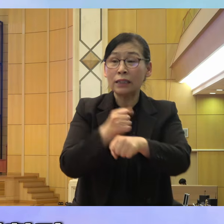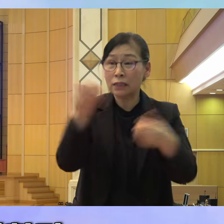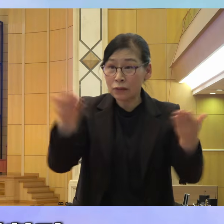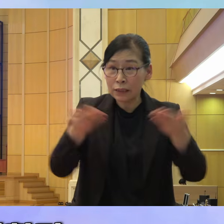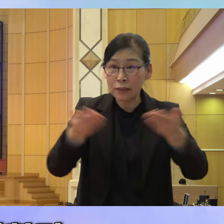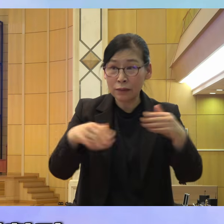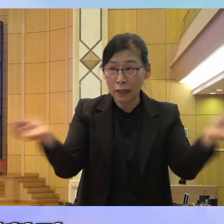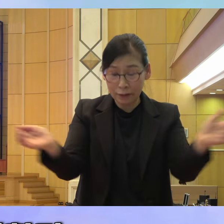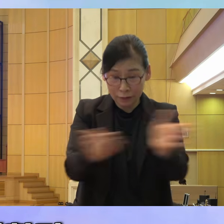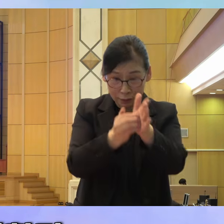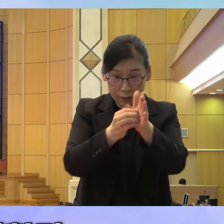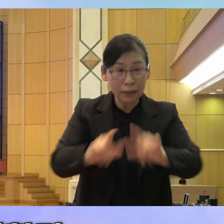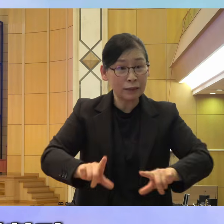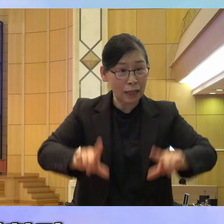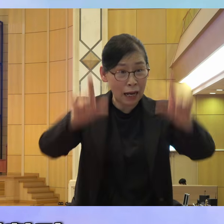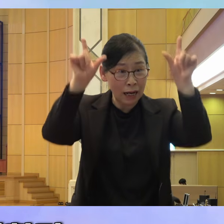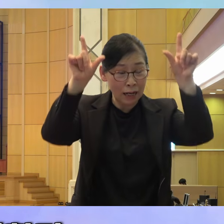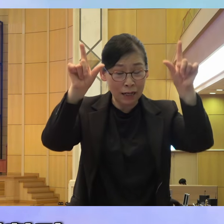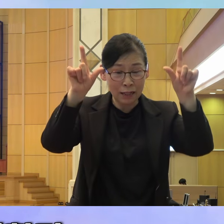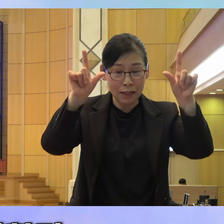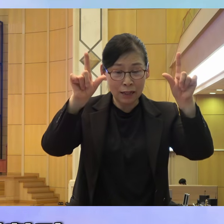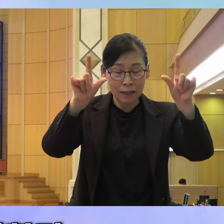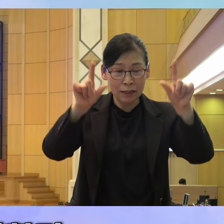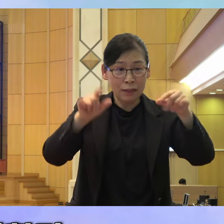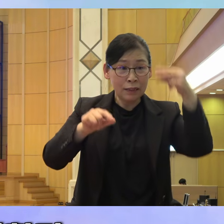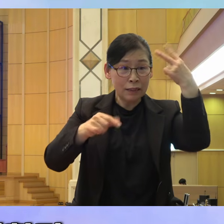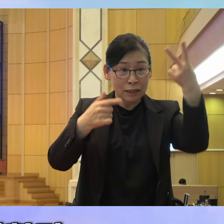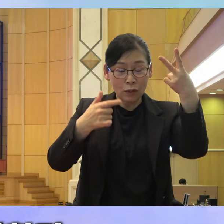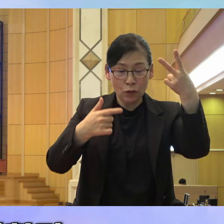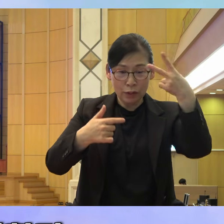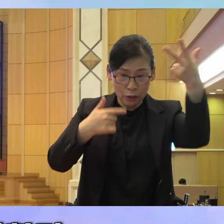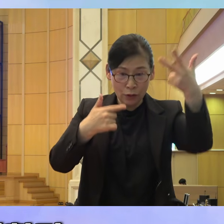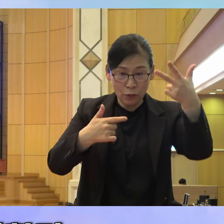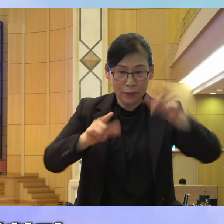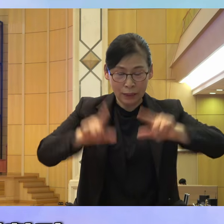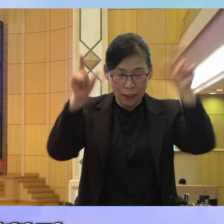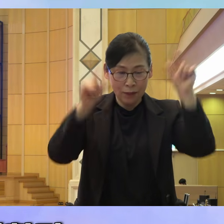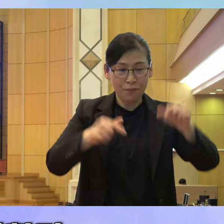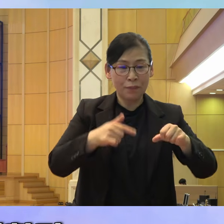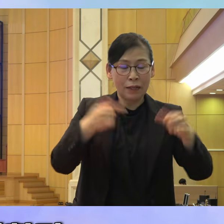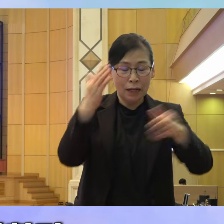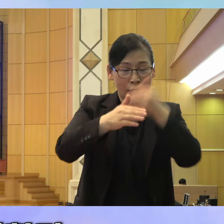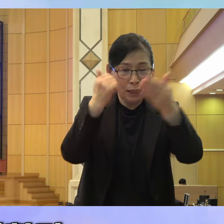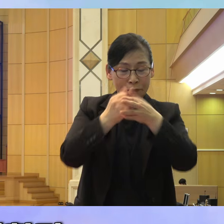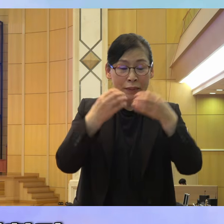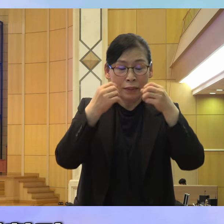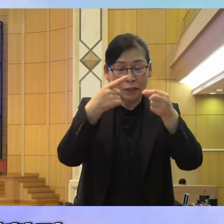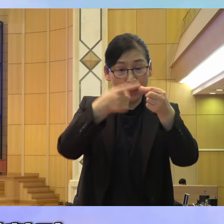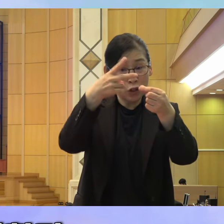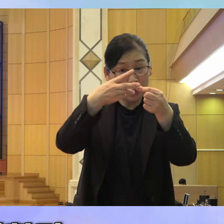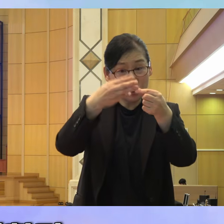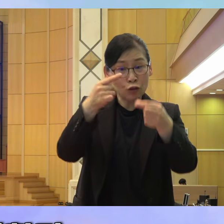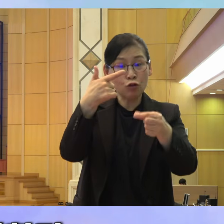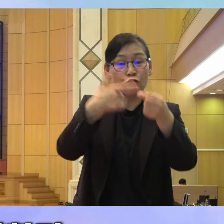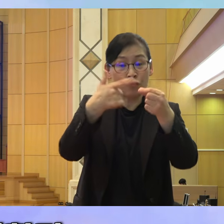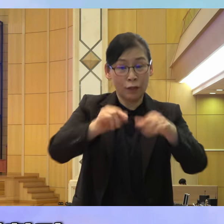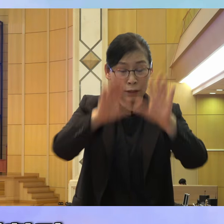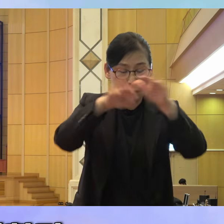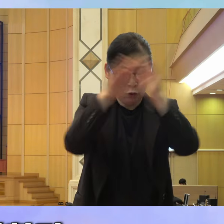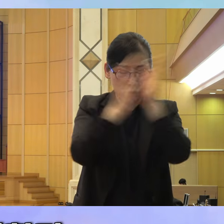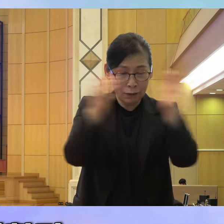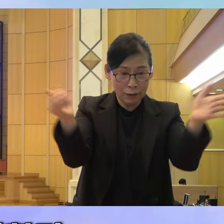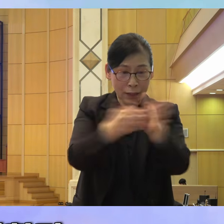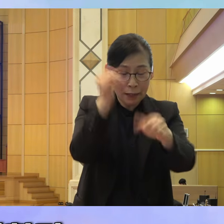것을 마치는 날, 소위 일곱째 날, 여섯째까지 하나님 창조했죠. 일곱째